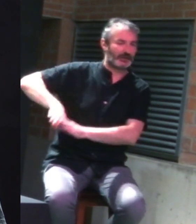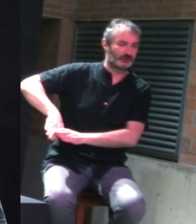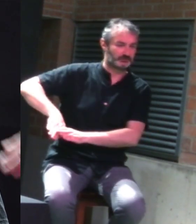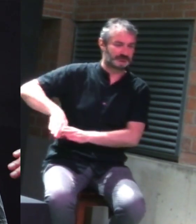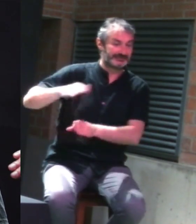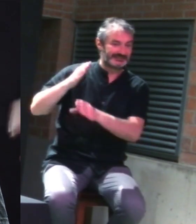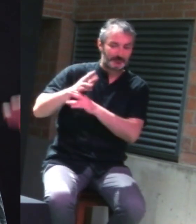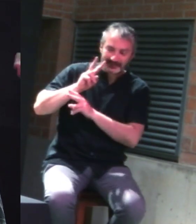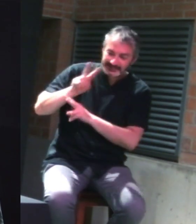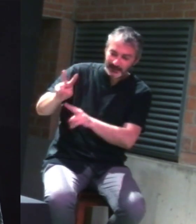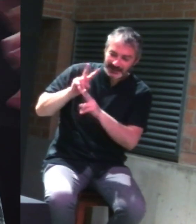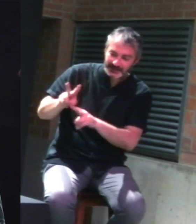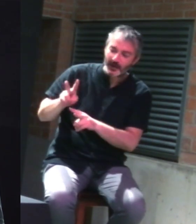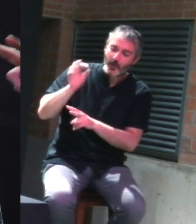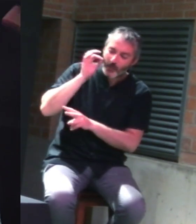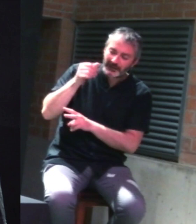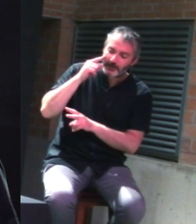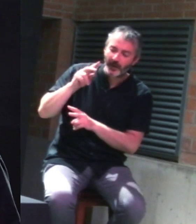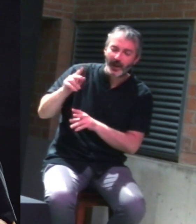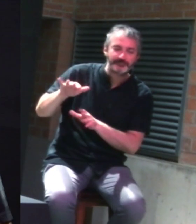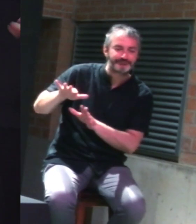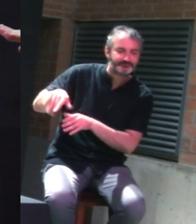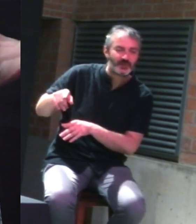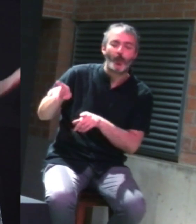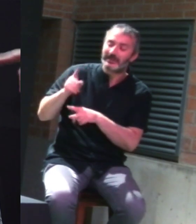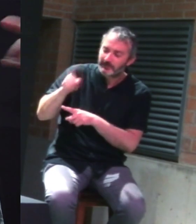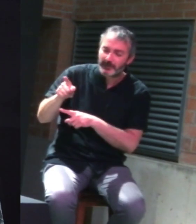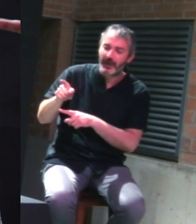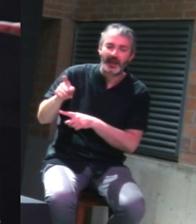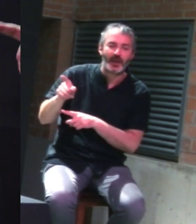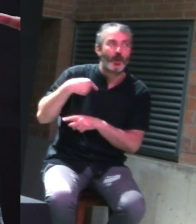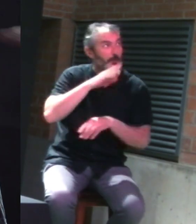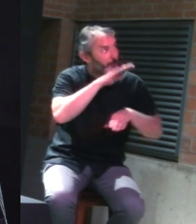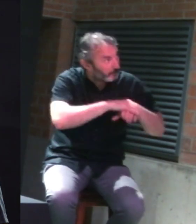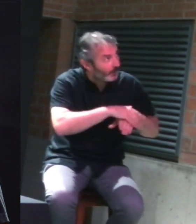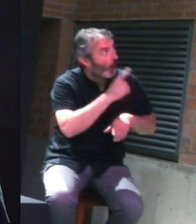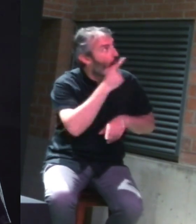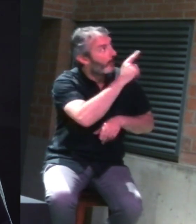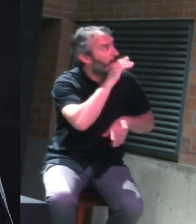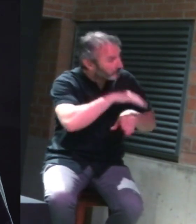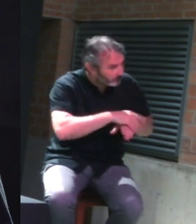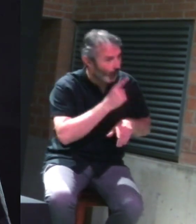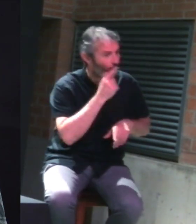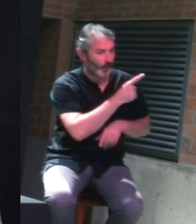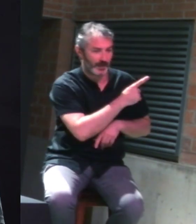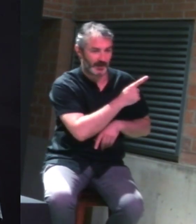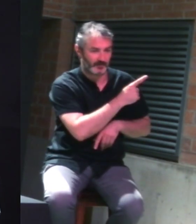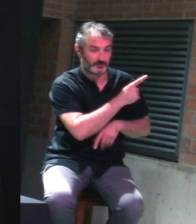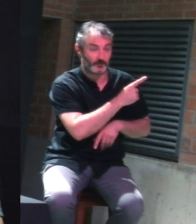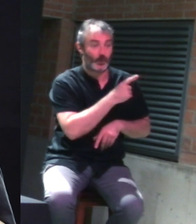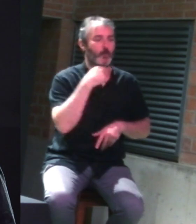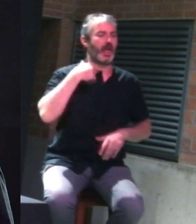intelectual. Y se las representaba, por tanto, necesariamente subordinadas al hombre, a la figura del hombre. El hombre